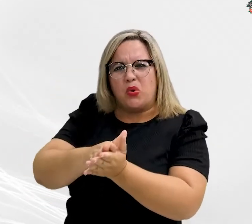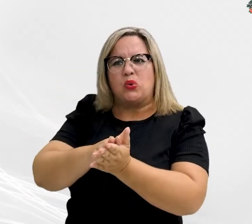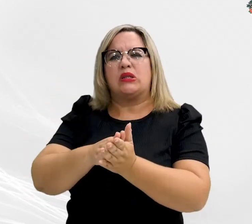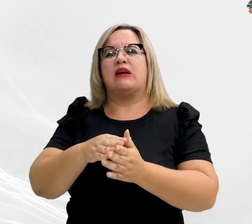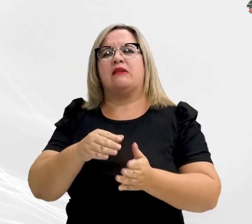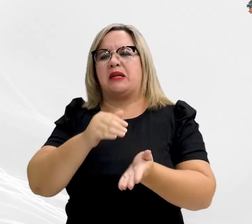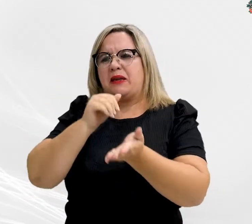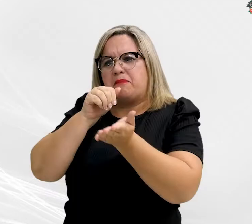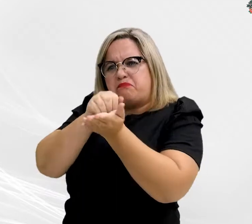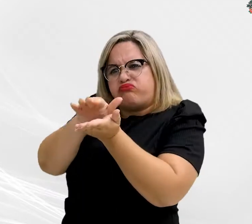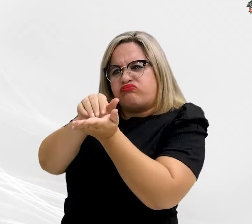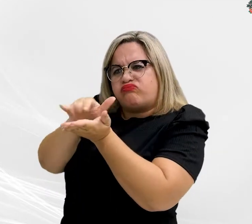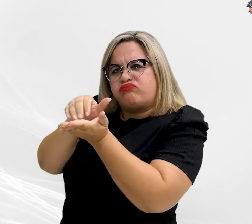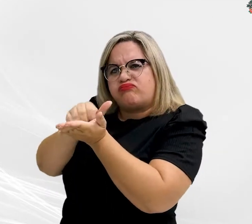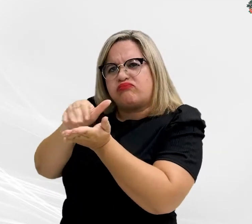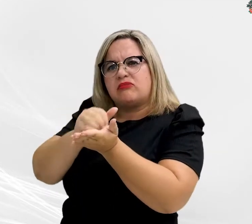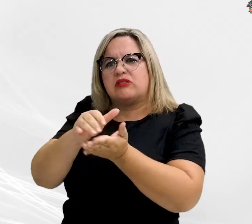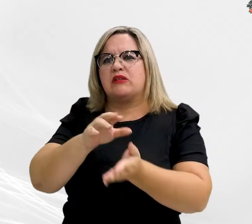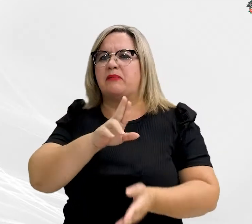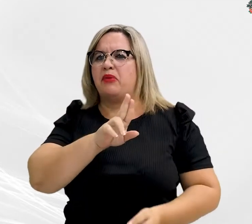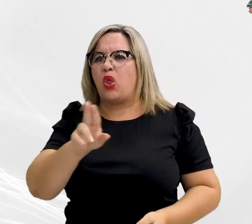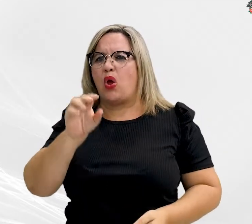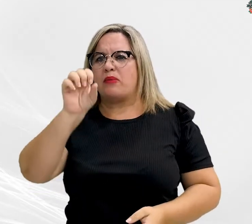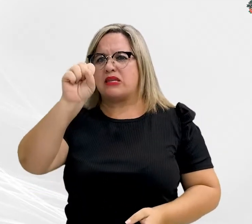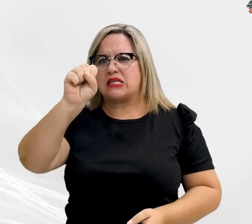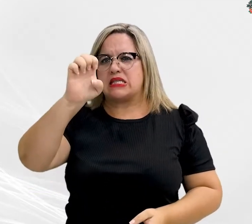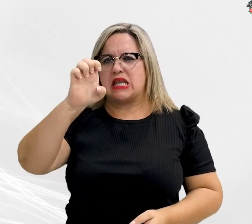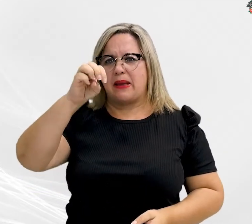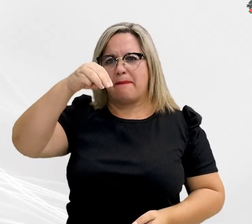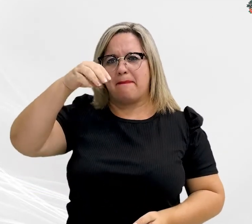sema E com isso o projeto gerou